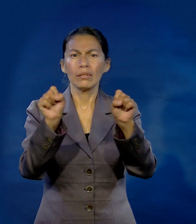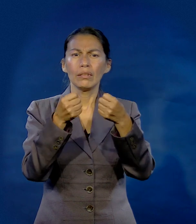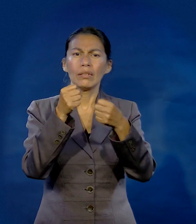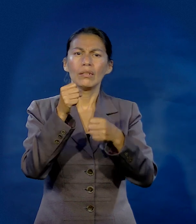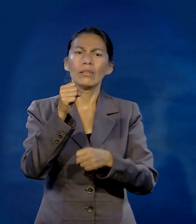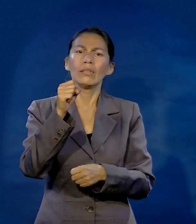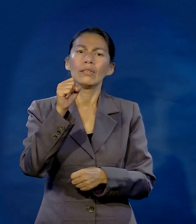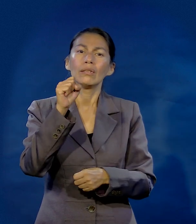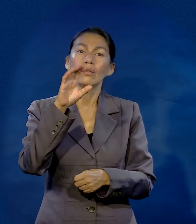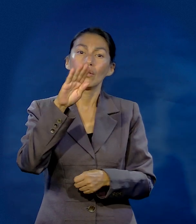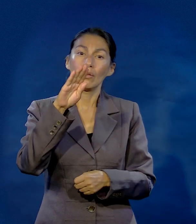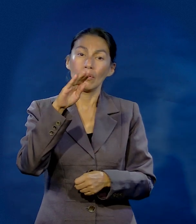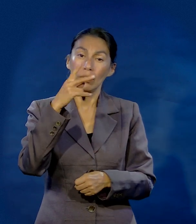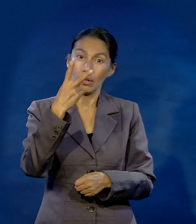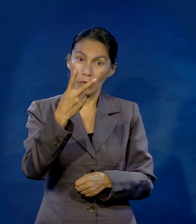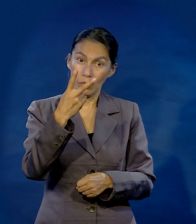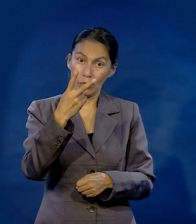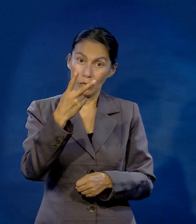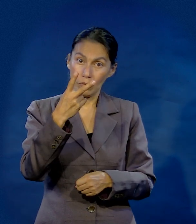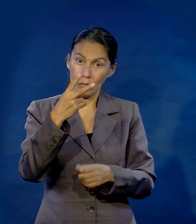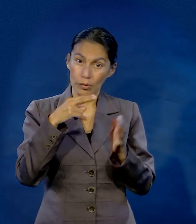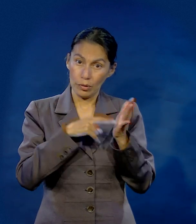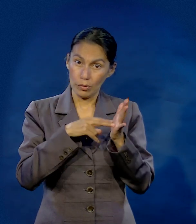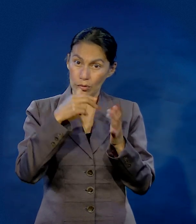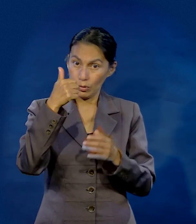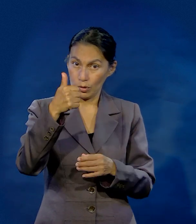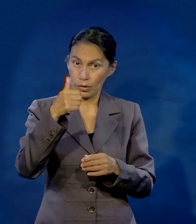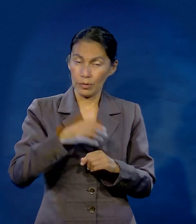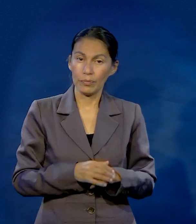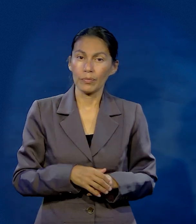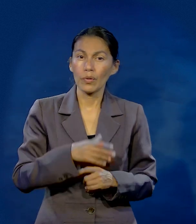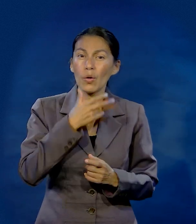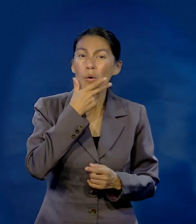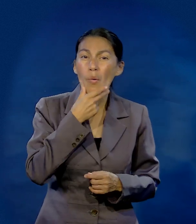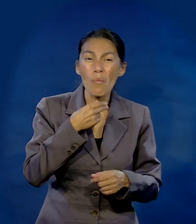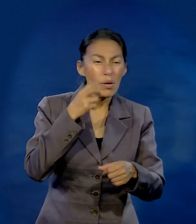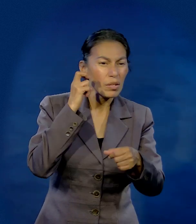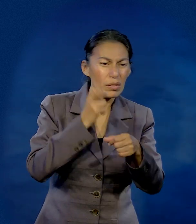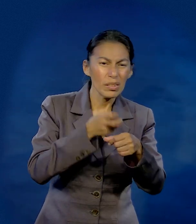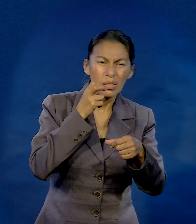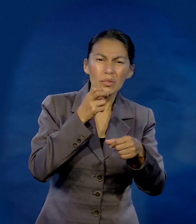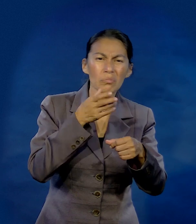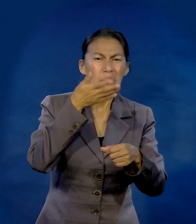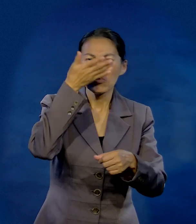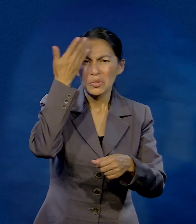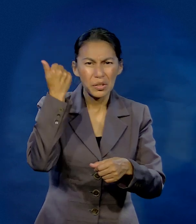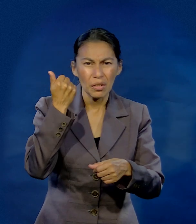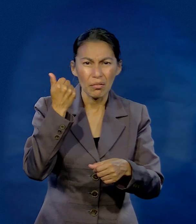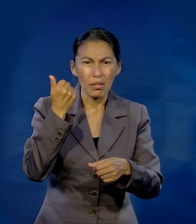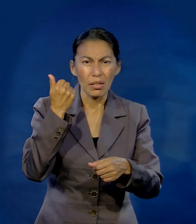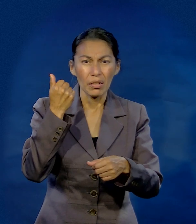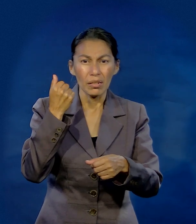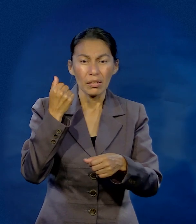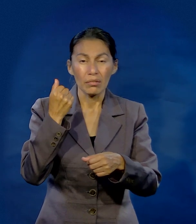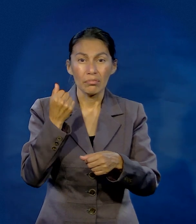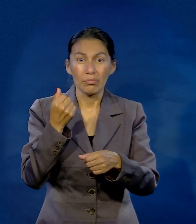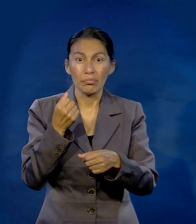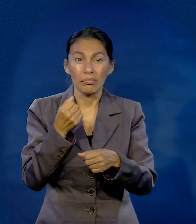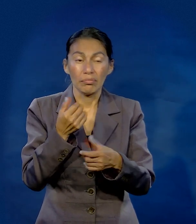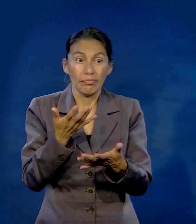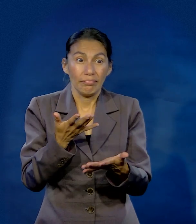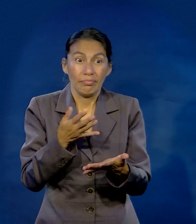el señor Jesucristo está hablando de una necedad muy profunda pensando en el contexto